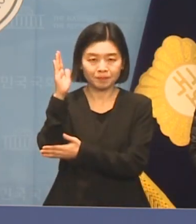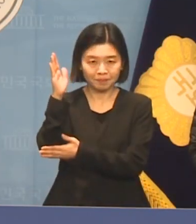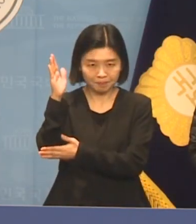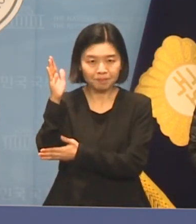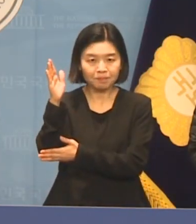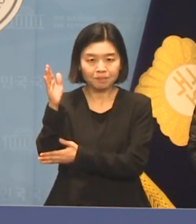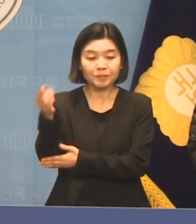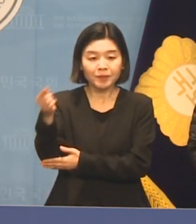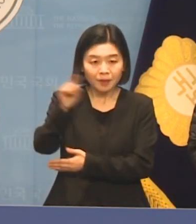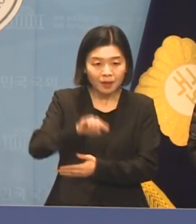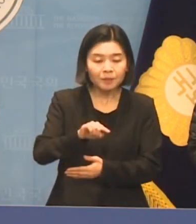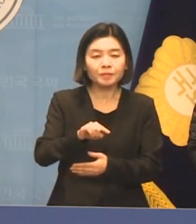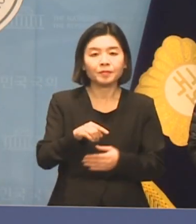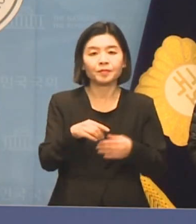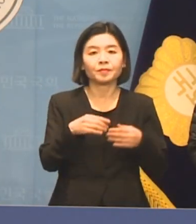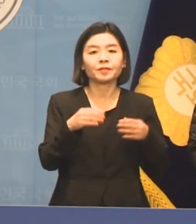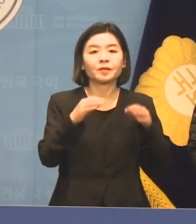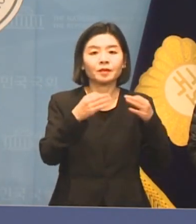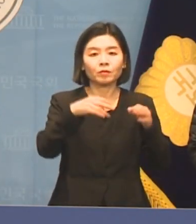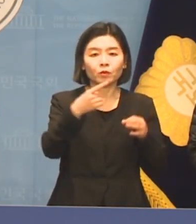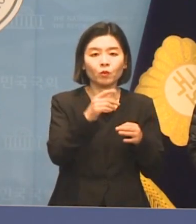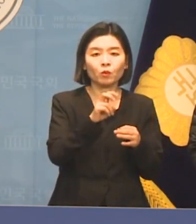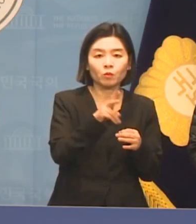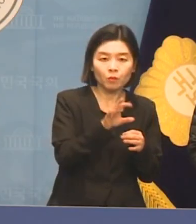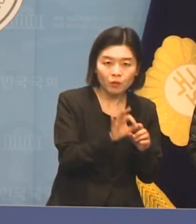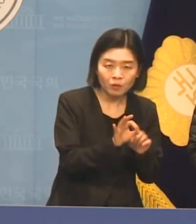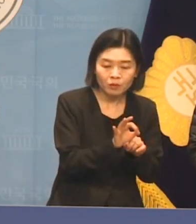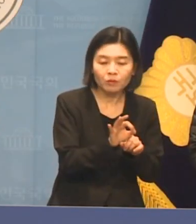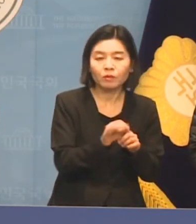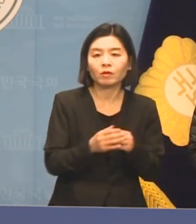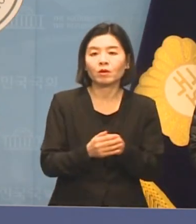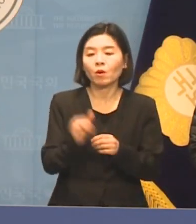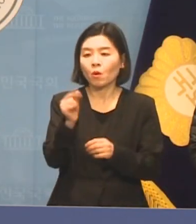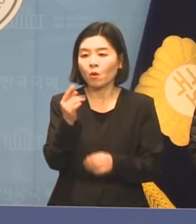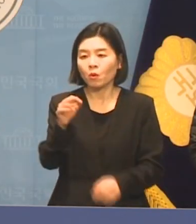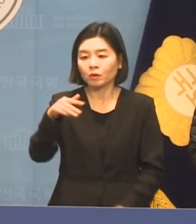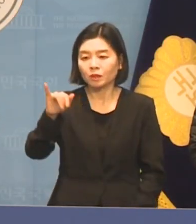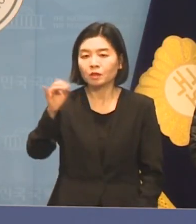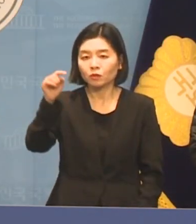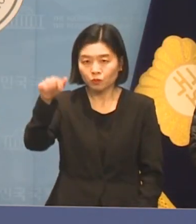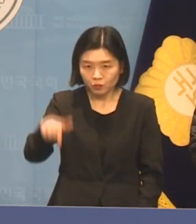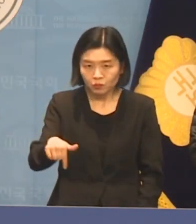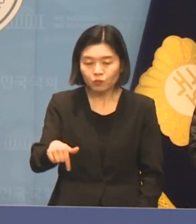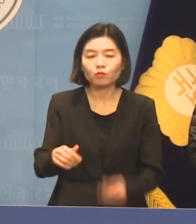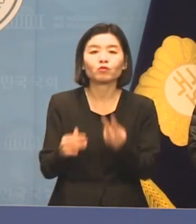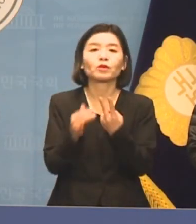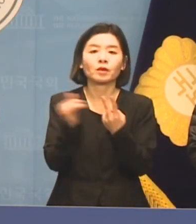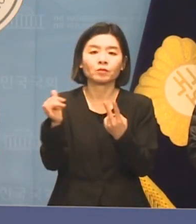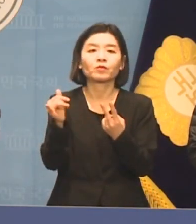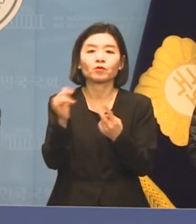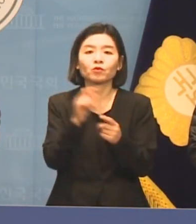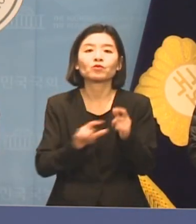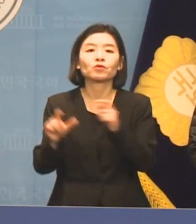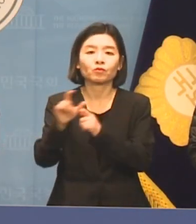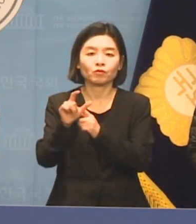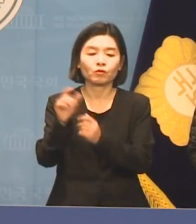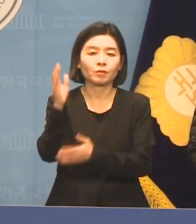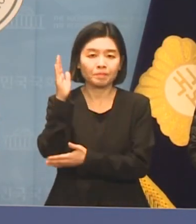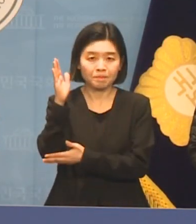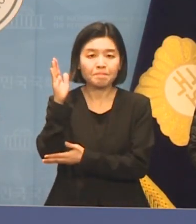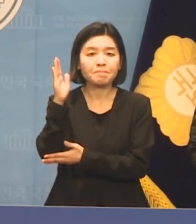김동명 위원장 동지 그리고 전국민주노동조합 총연맹 홍지욱 부위원장 동지 순서로 차례로 인사 말씀을